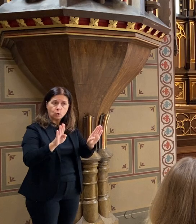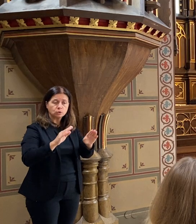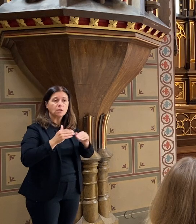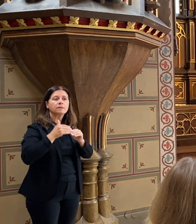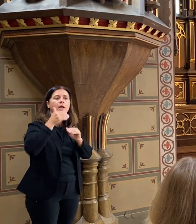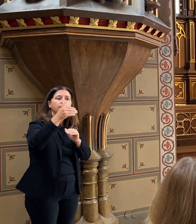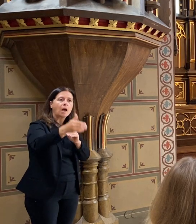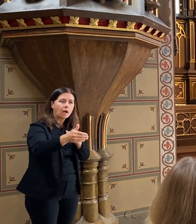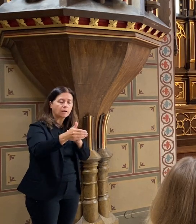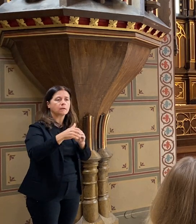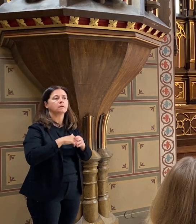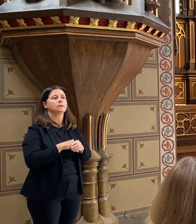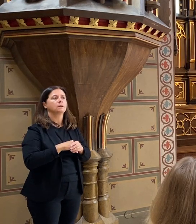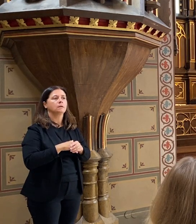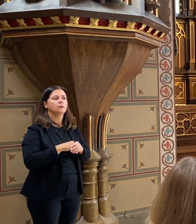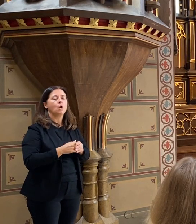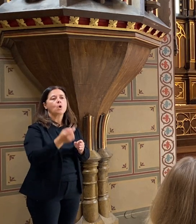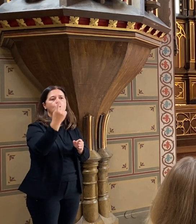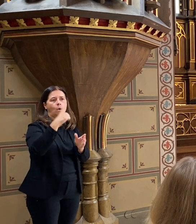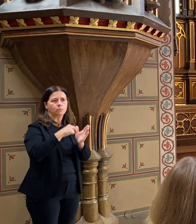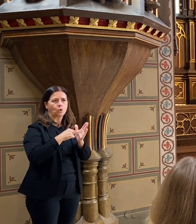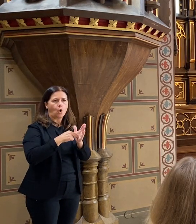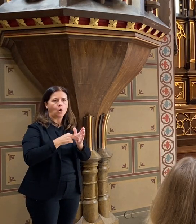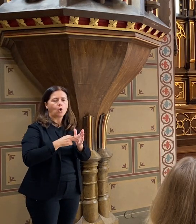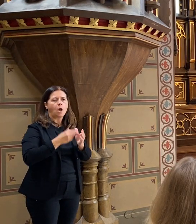Einlage erfolgen dann die